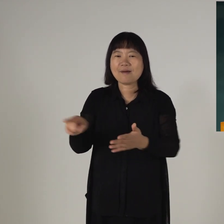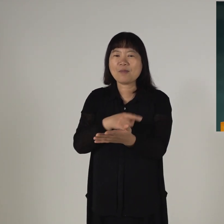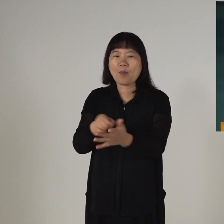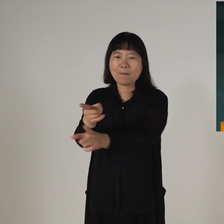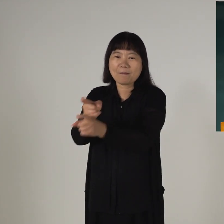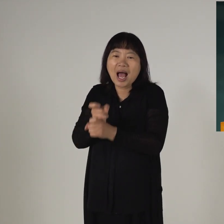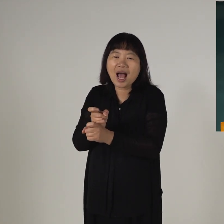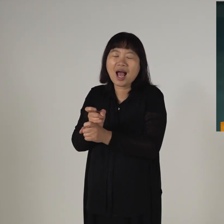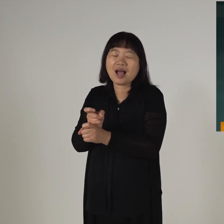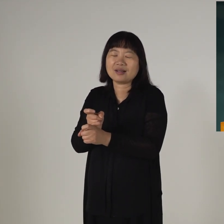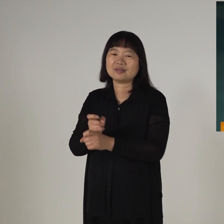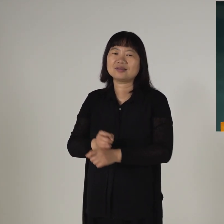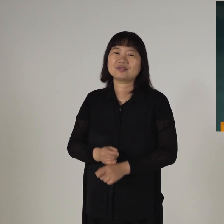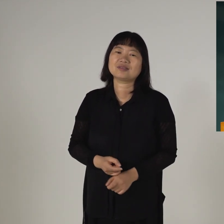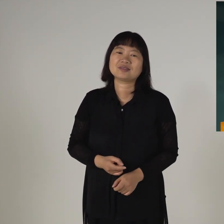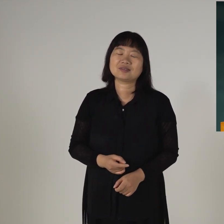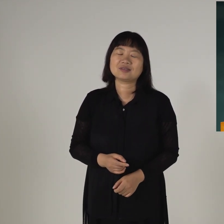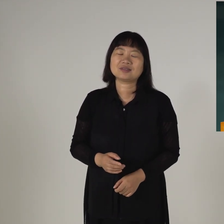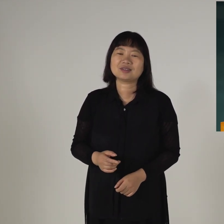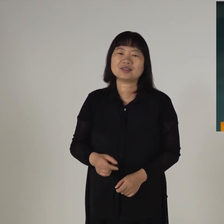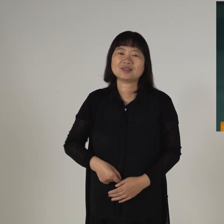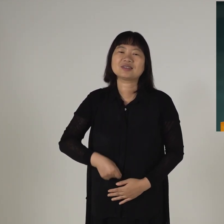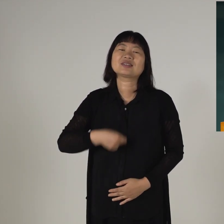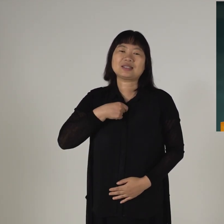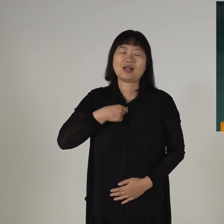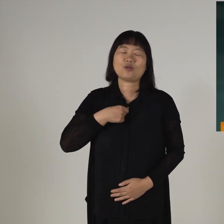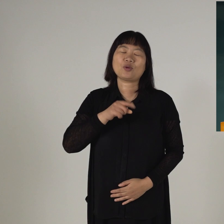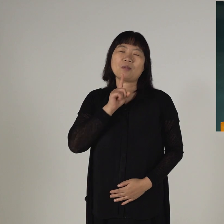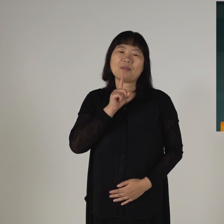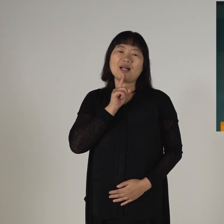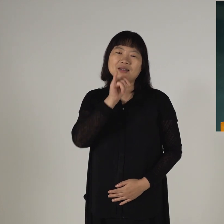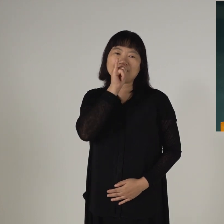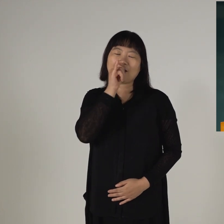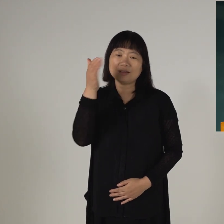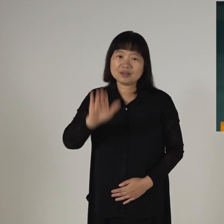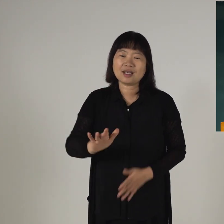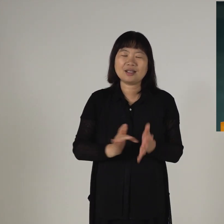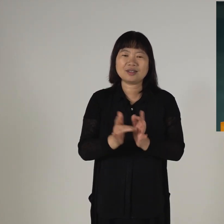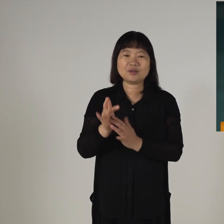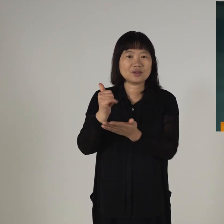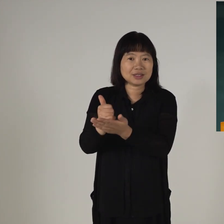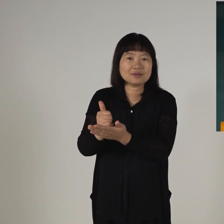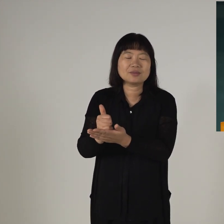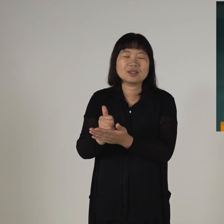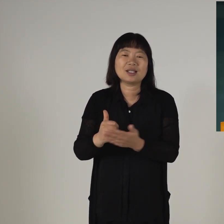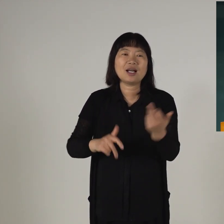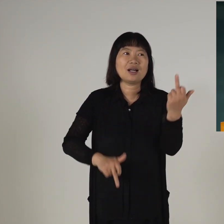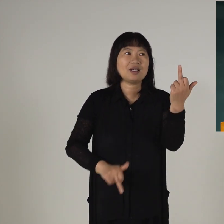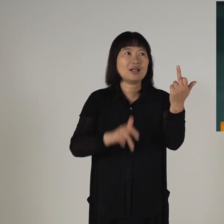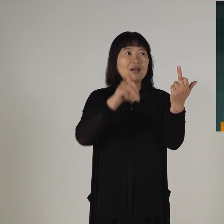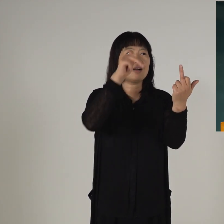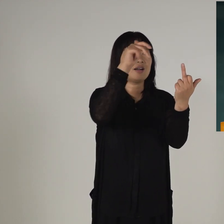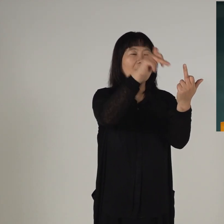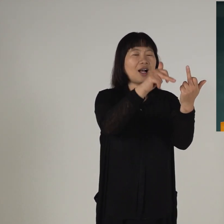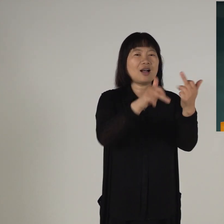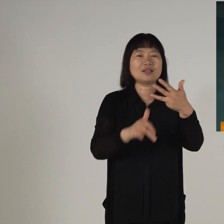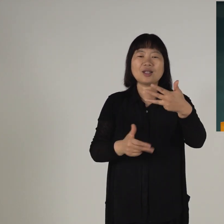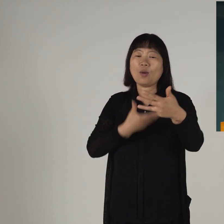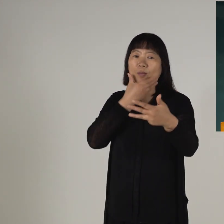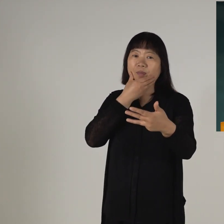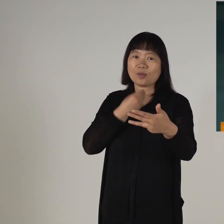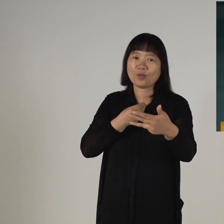게 정의로운 거예요. 근데 예수님은 산상에 올라